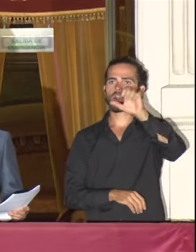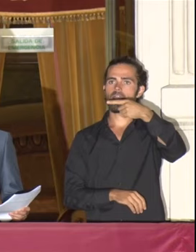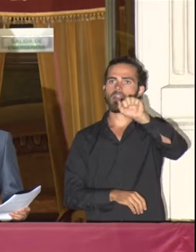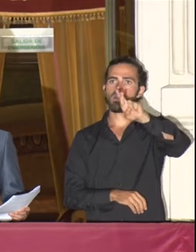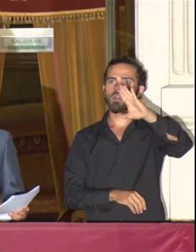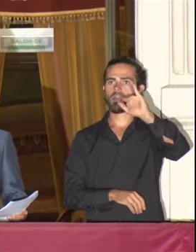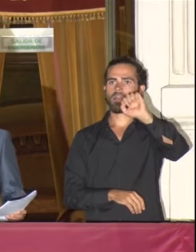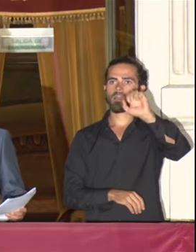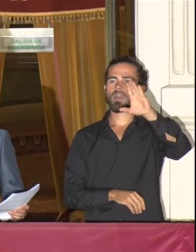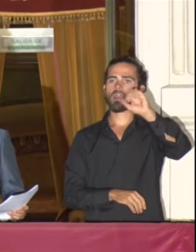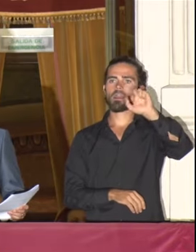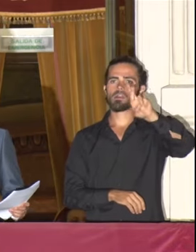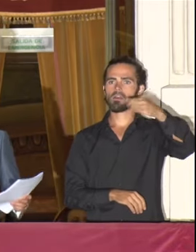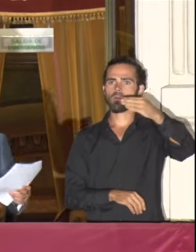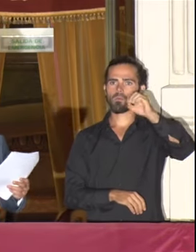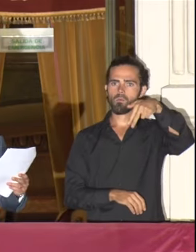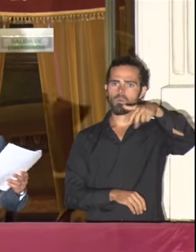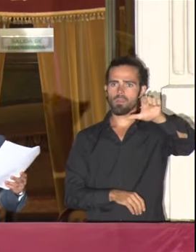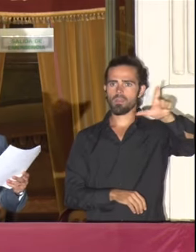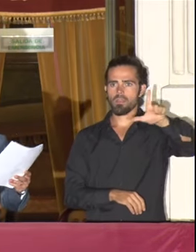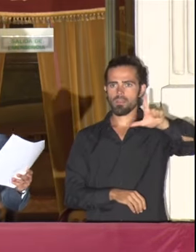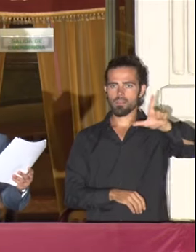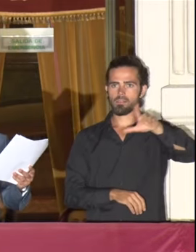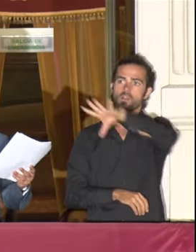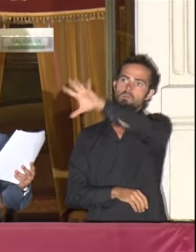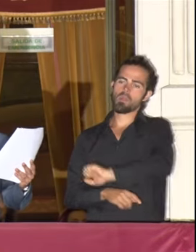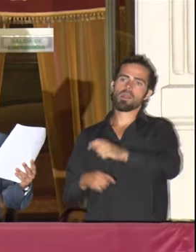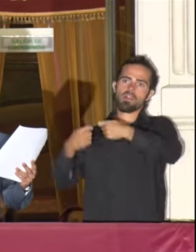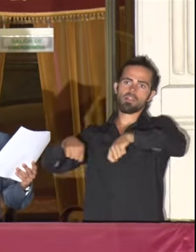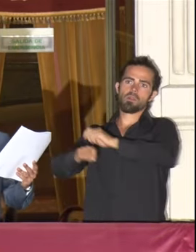navaja a sus padres y ellos ya no estaban.